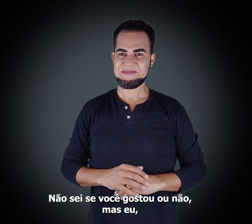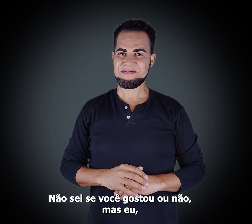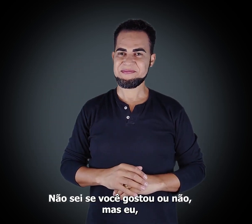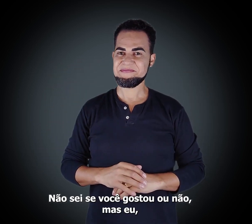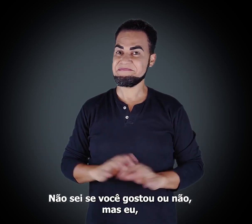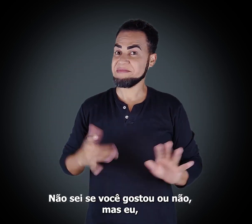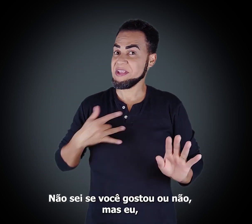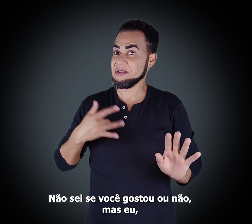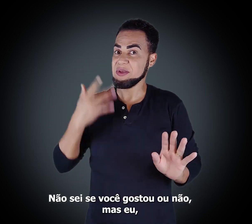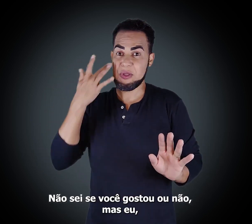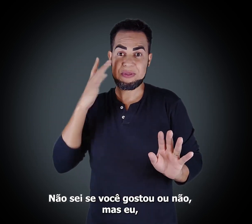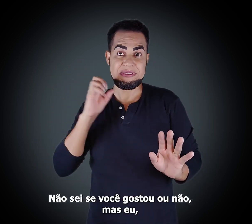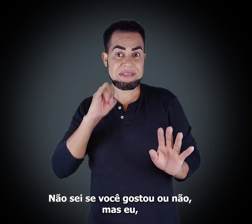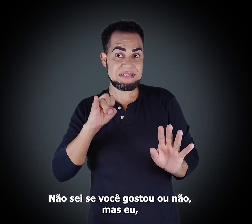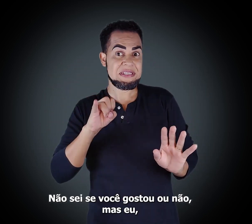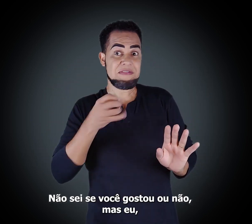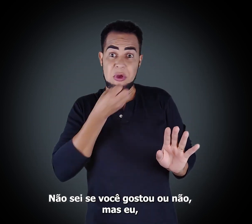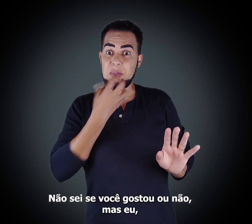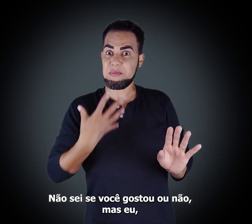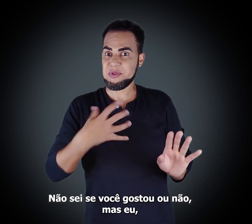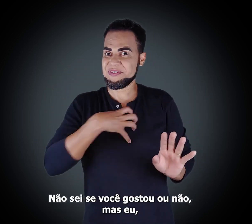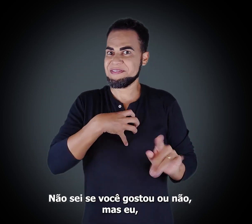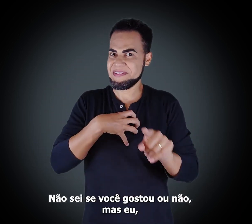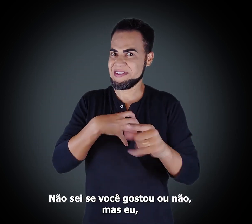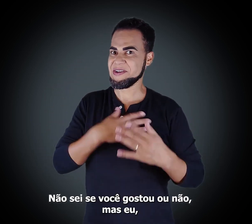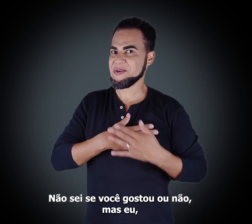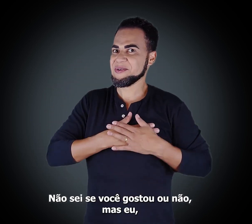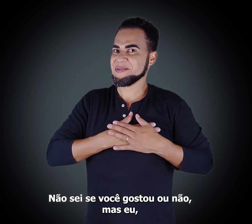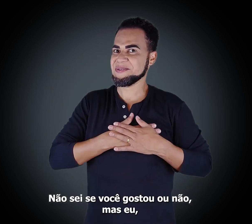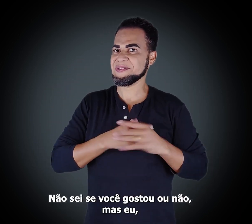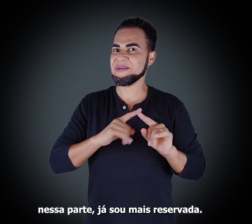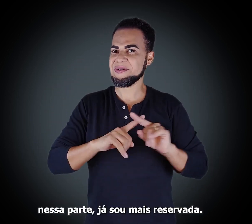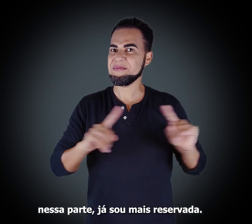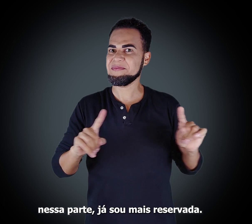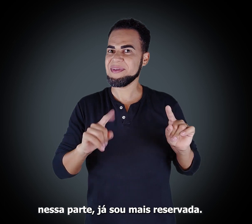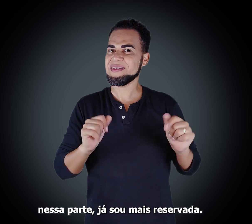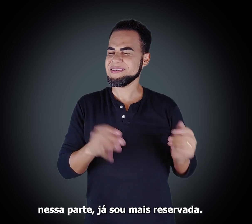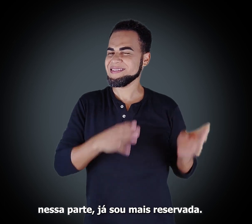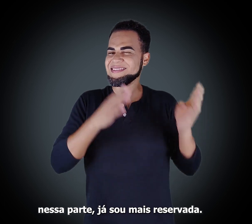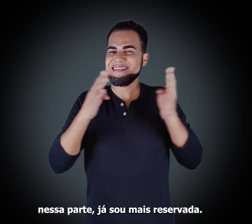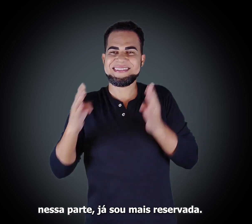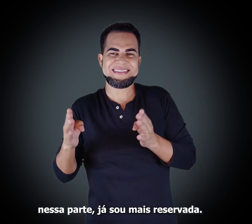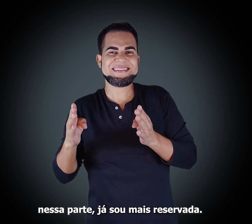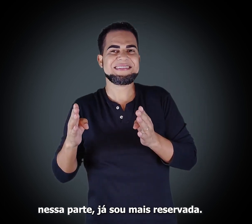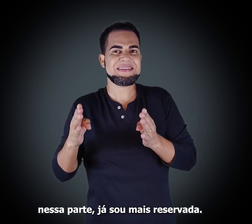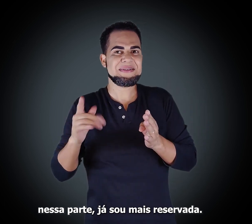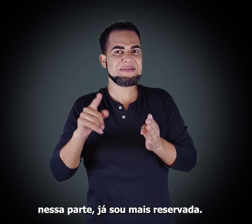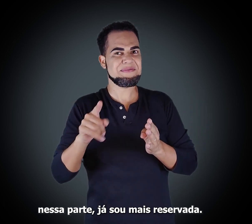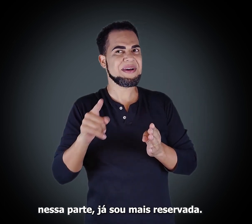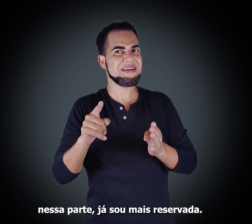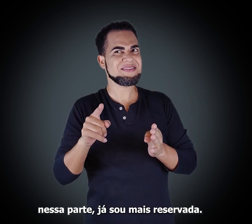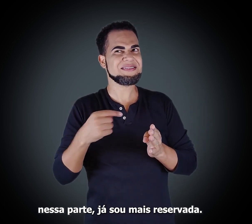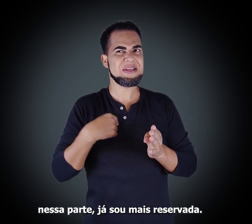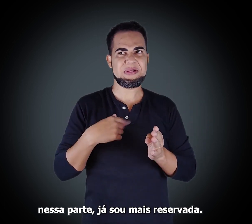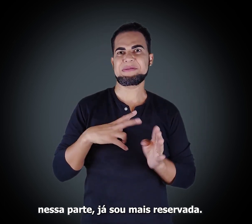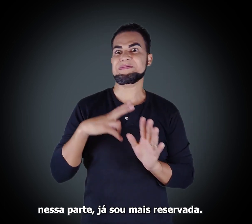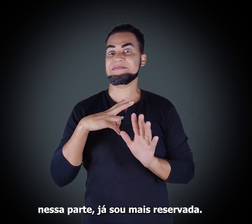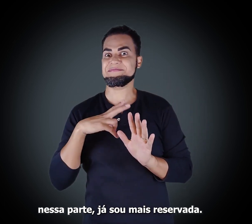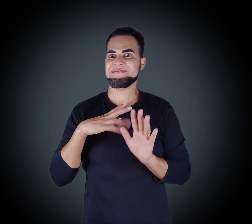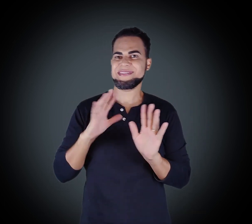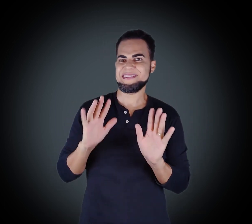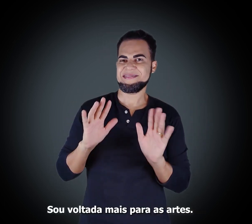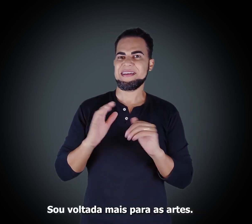se do jeito que você gostou não, mas eu pelo menos, né, nessa parte aí eu já sou mais